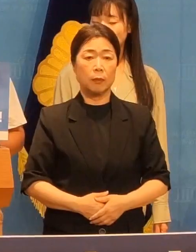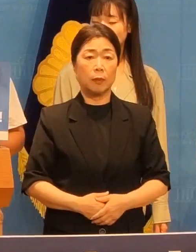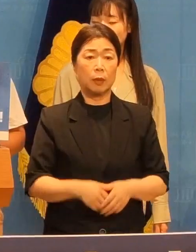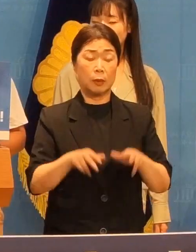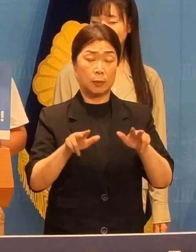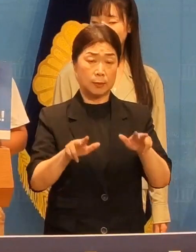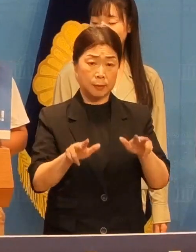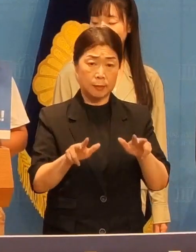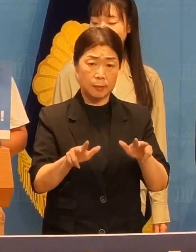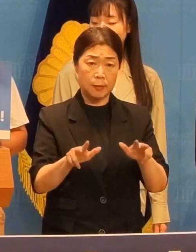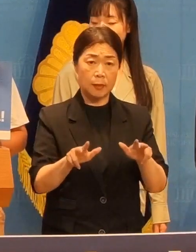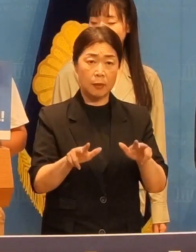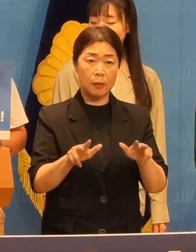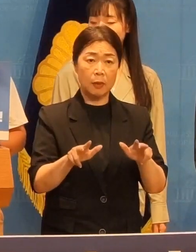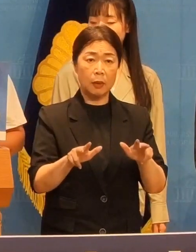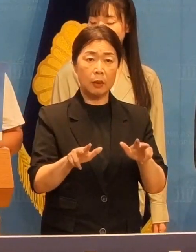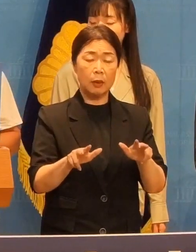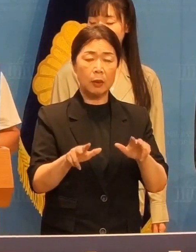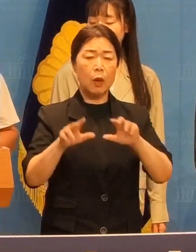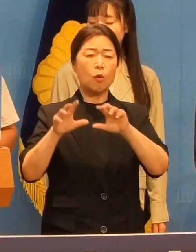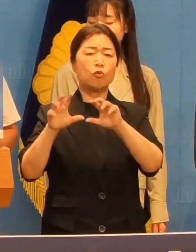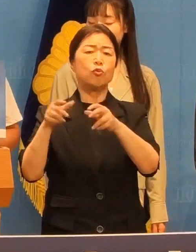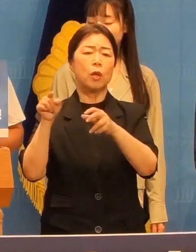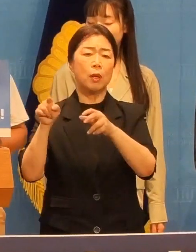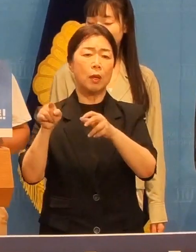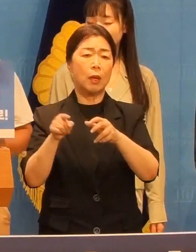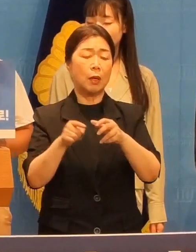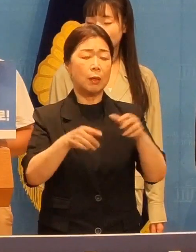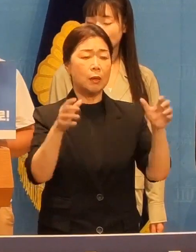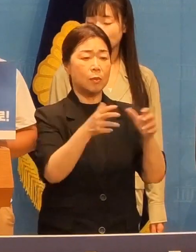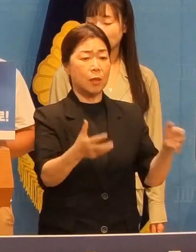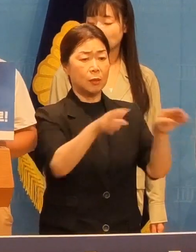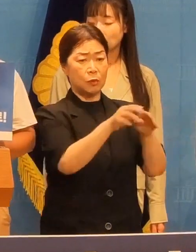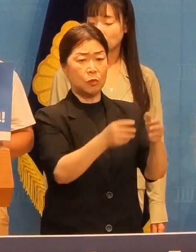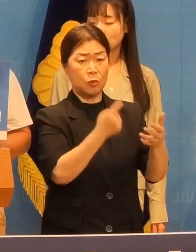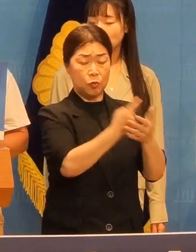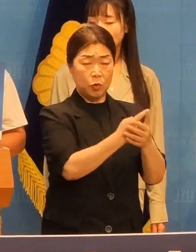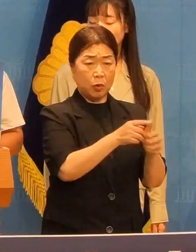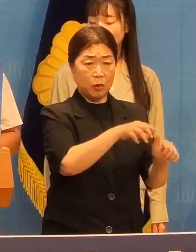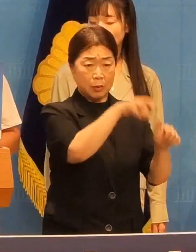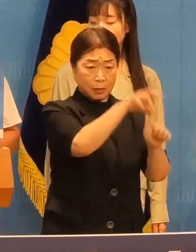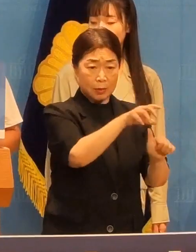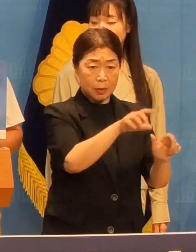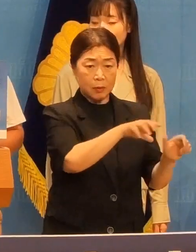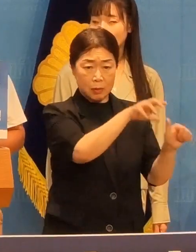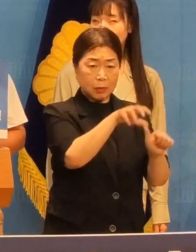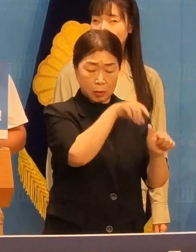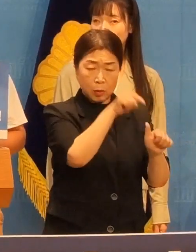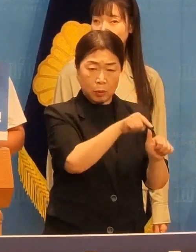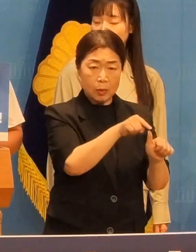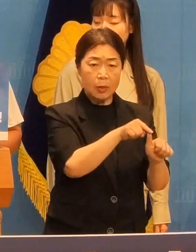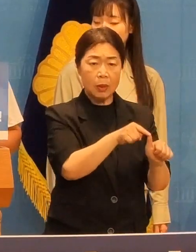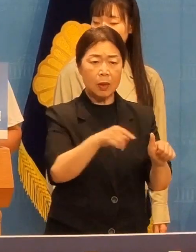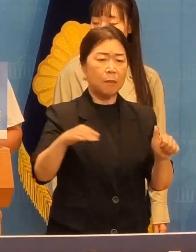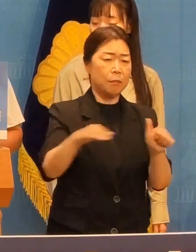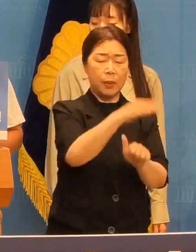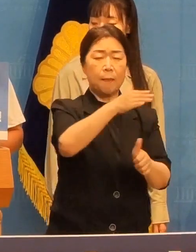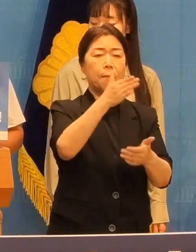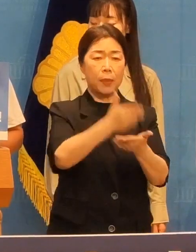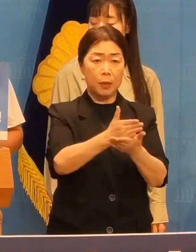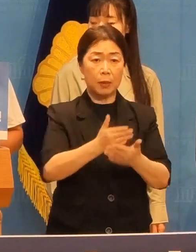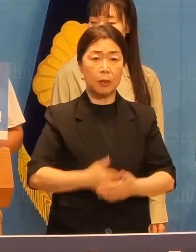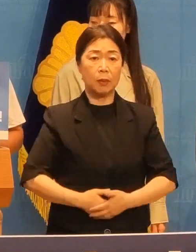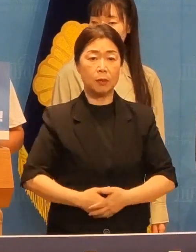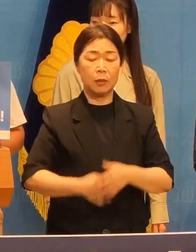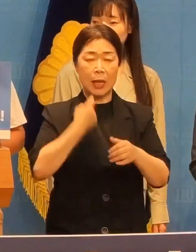이제 더 이상 국가는 집단 수용시설 가해자가 아닌 민주주의 국가로 돌아와 피해 생존인의